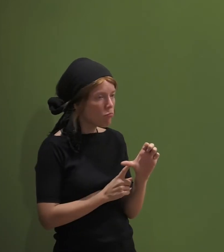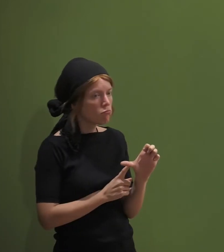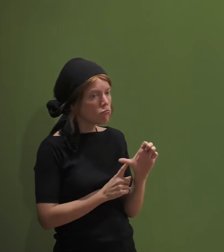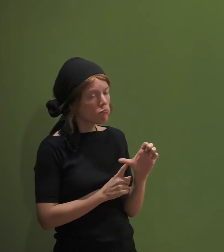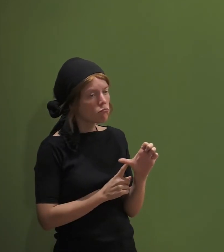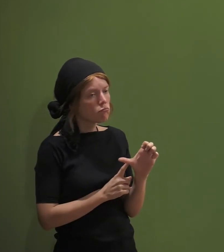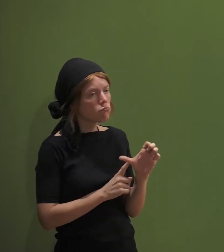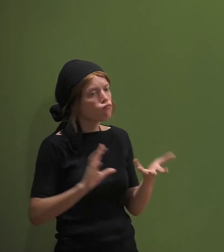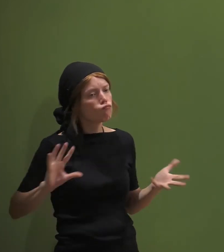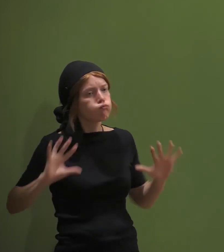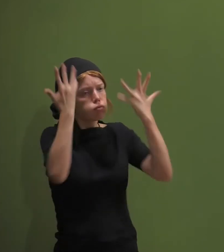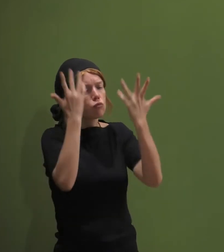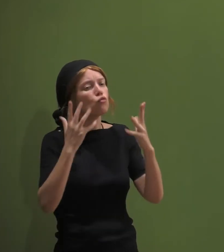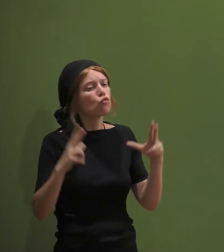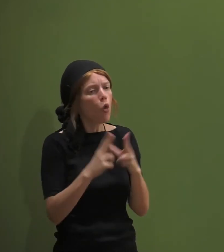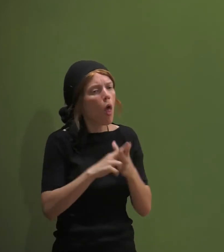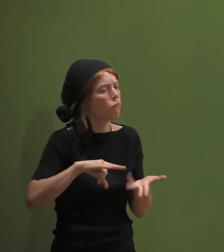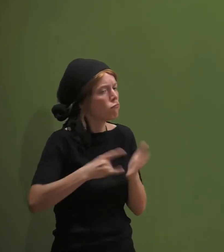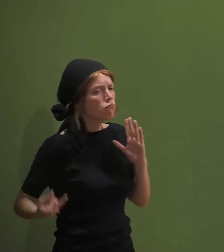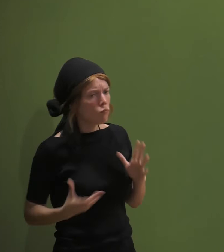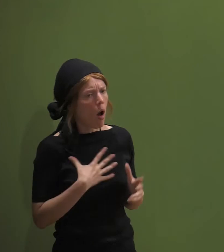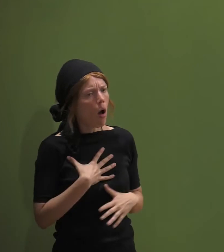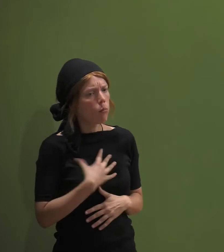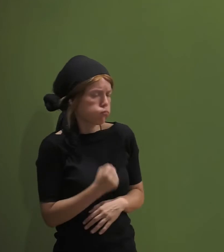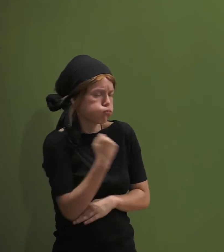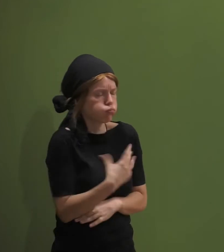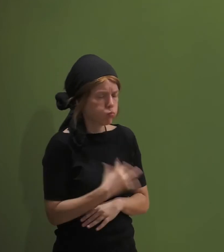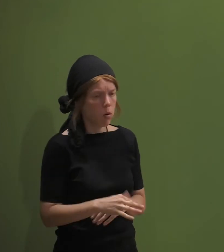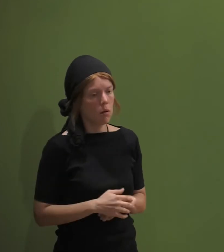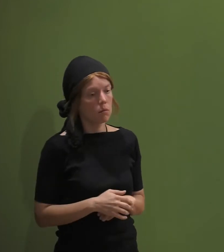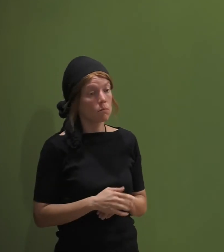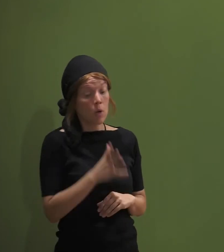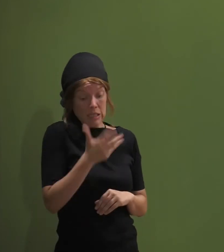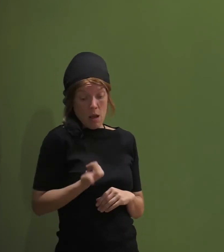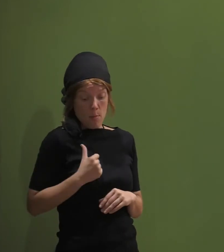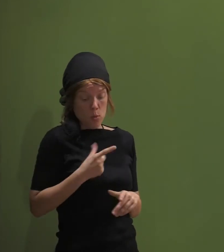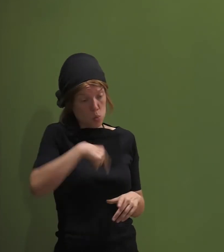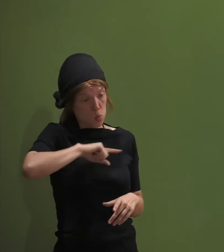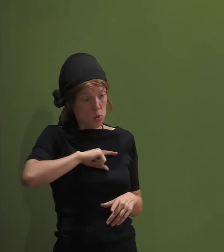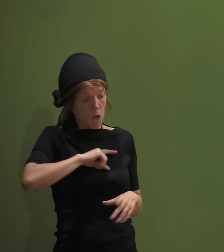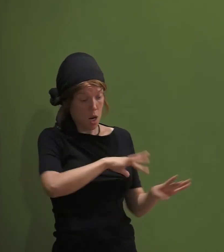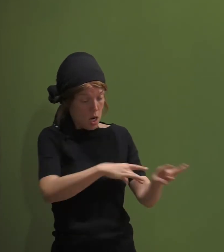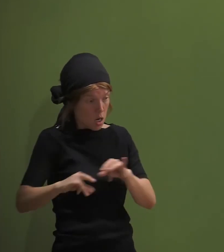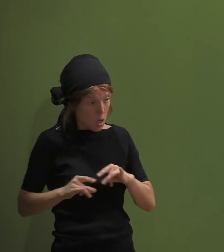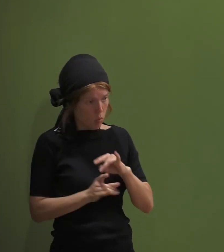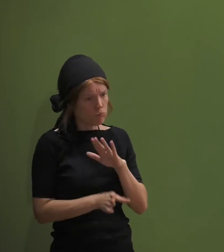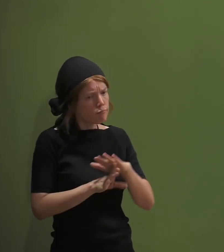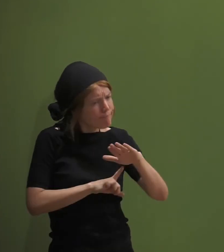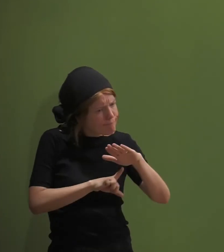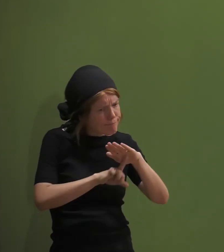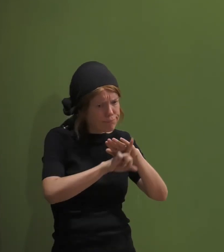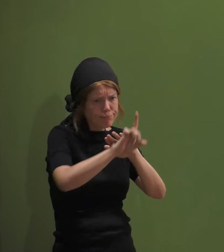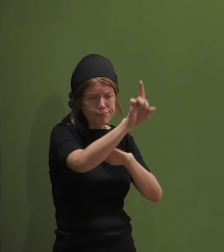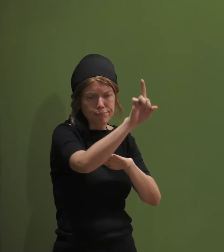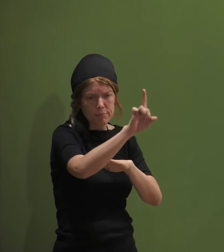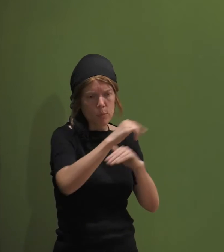contribuir a esta revolución social y tecnológica, que, bien aprovechada, pueda ayudar a que nuestra región continúe avanzando, como